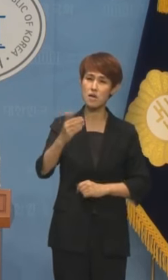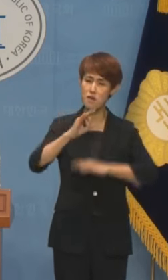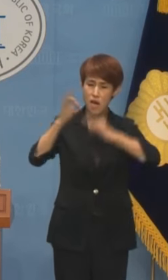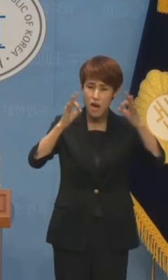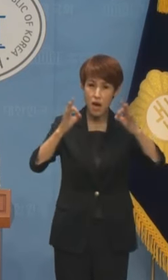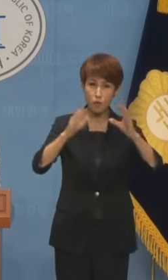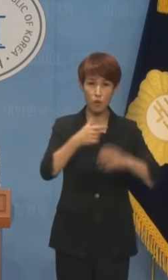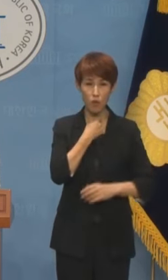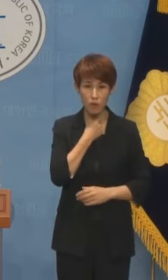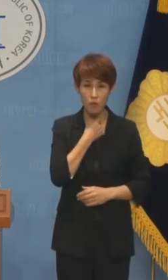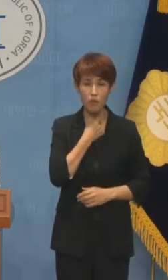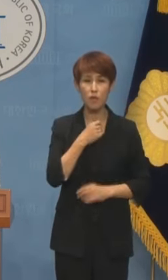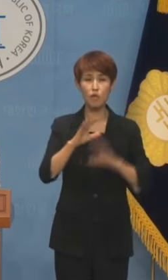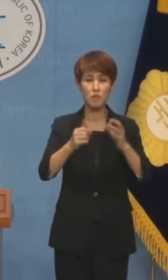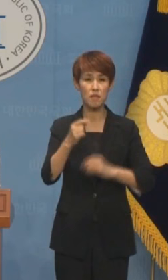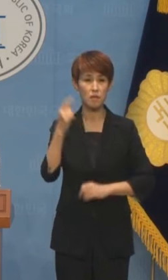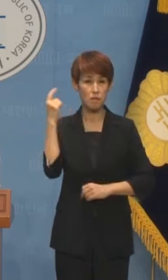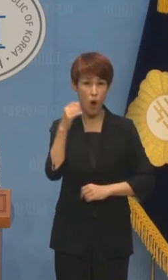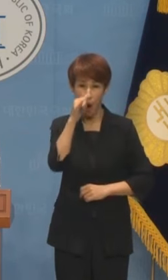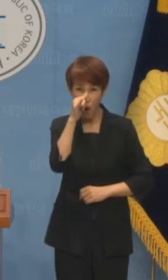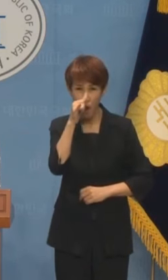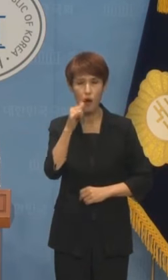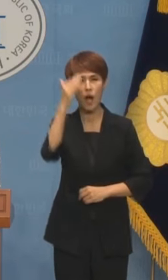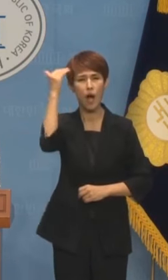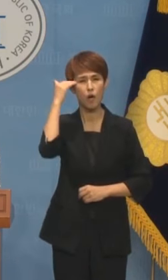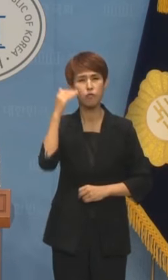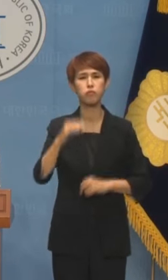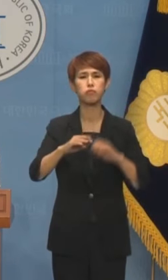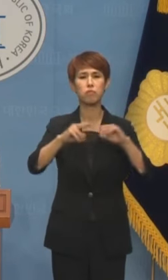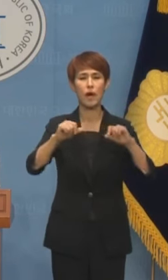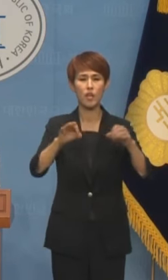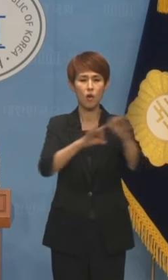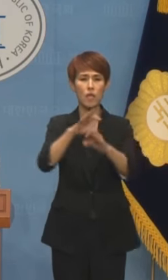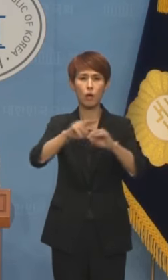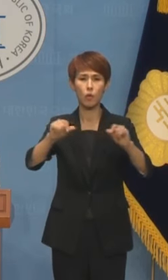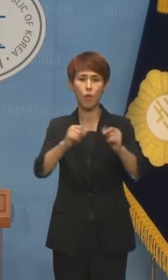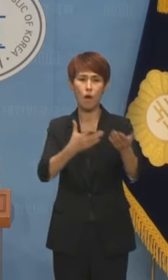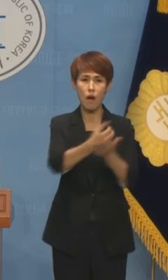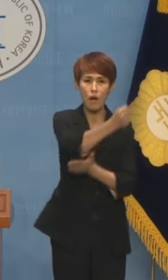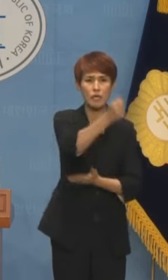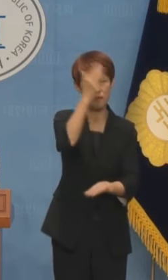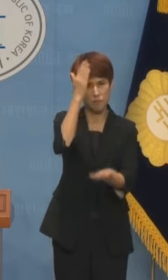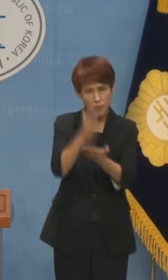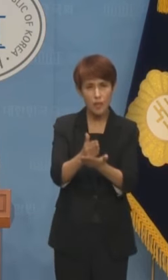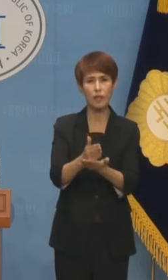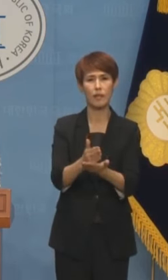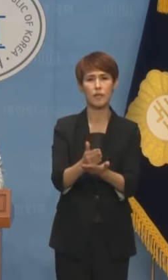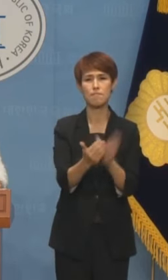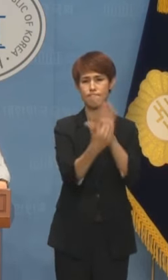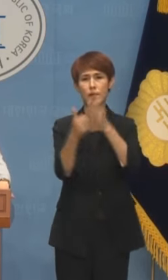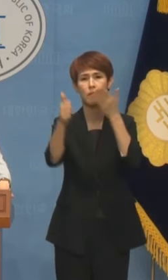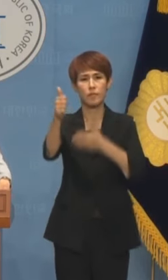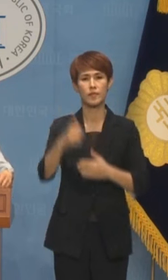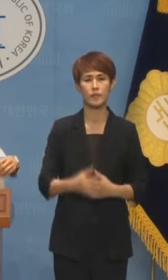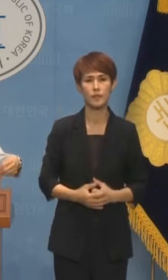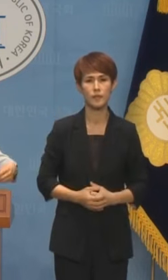동원해 일본의 대한민국 경제 영토 찬탈을 저지하기 바랍니다.